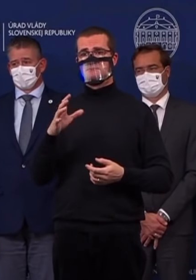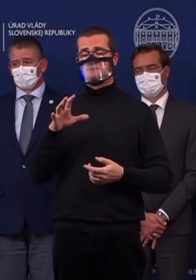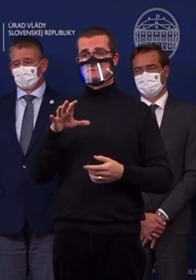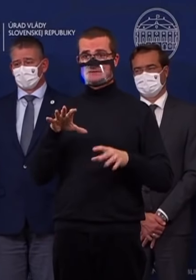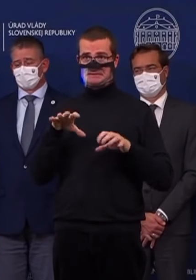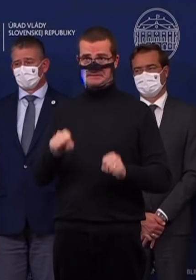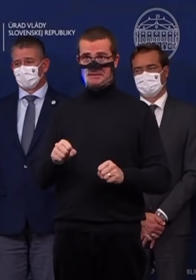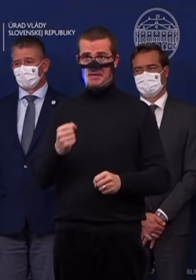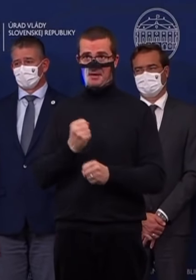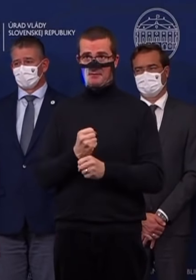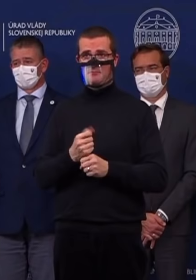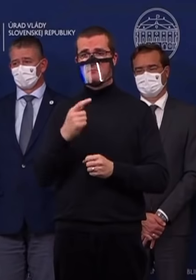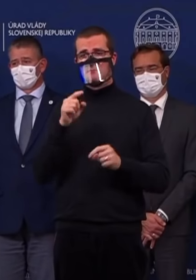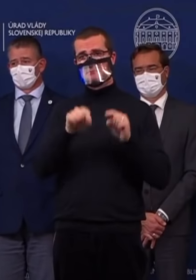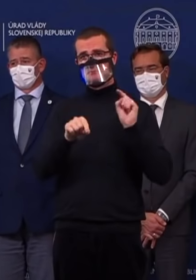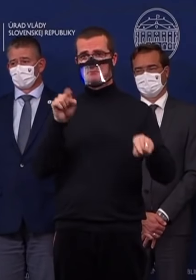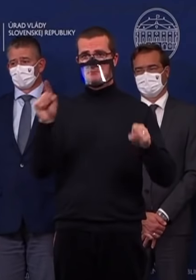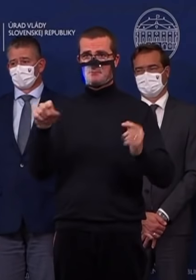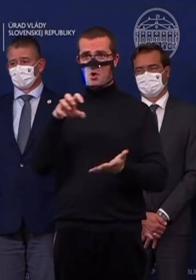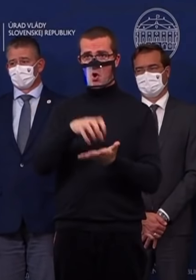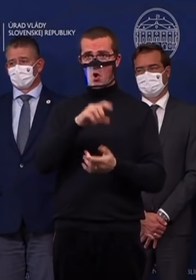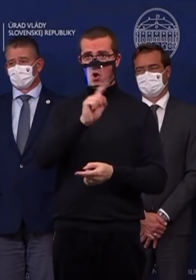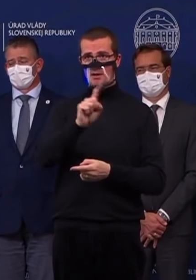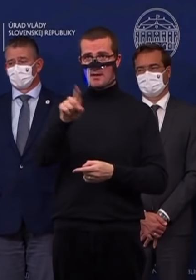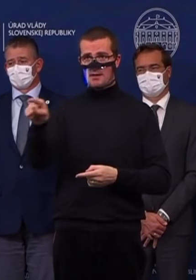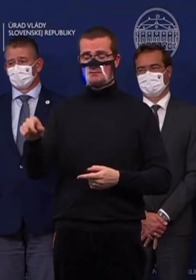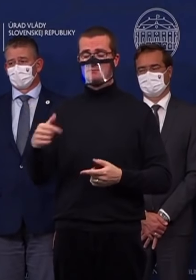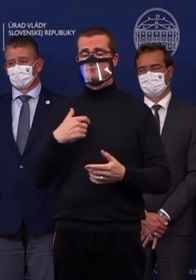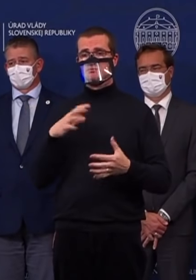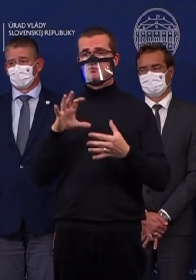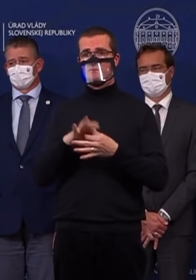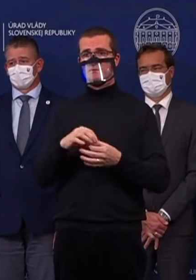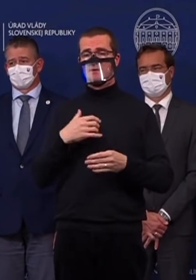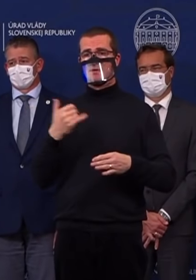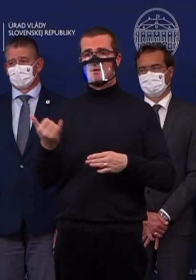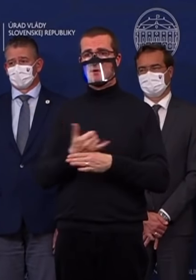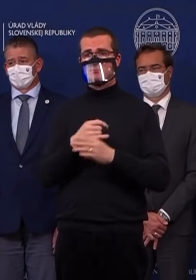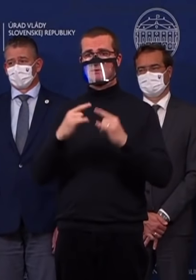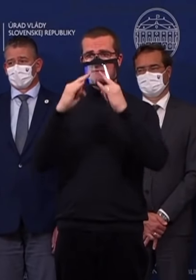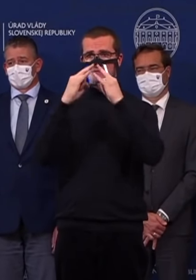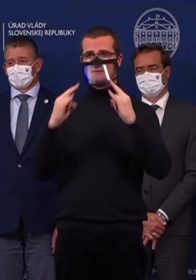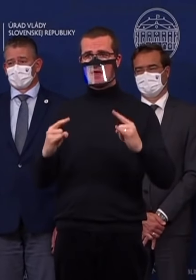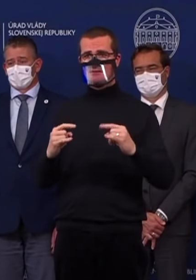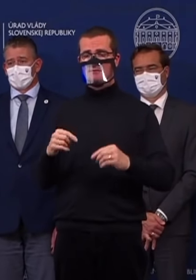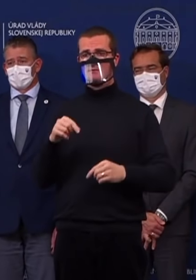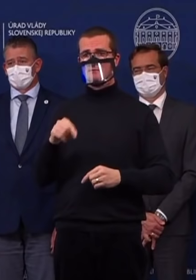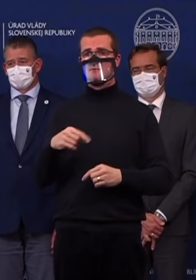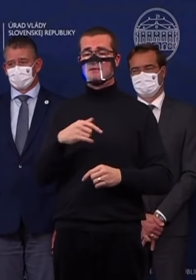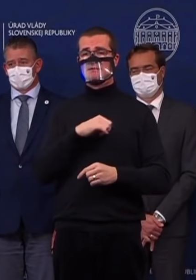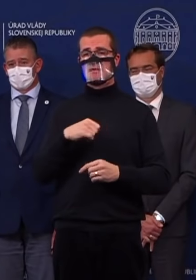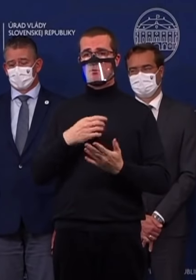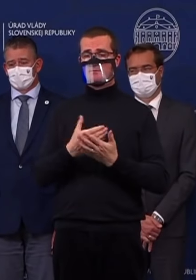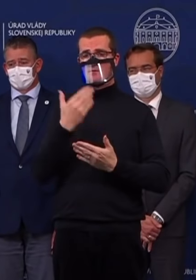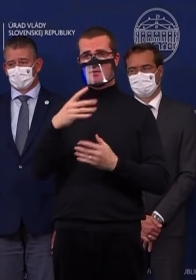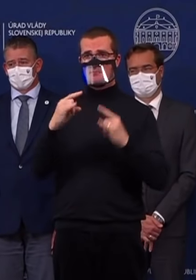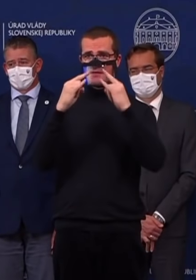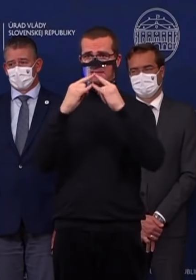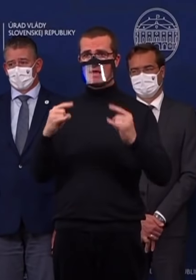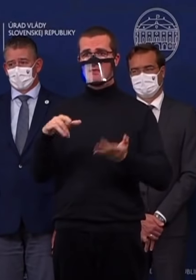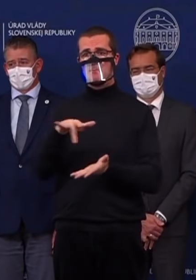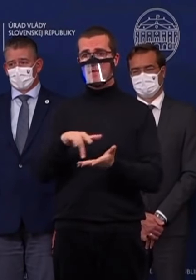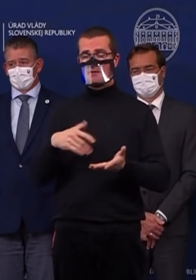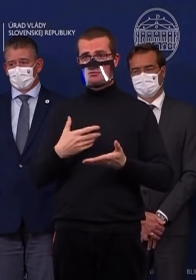sa vytipujú nejaké okresy. Taktiež súvisí s tým otázka chýbajúcich stanov. Čo stále hovorili aj samosprávy, že nemajú ich dostatok, nemajú priestory